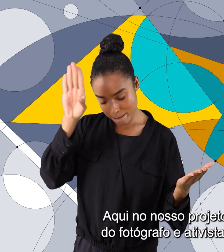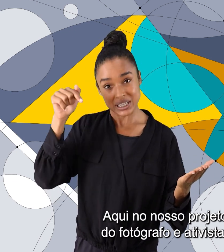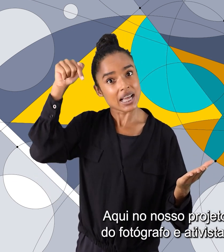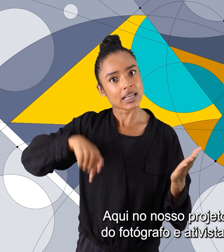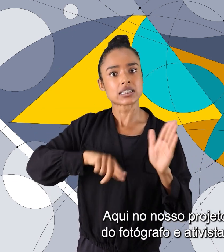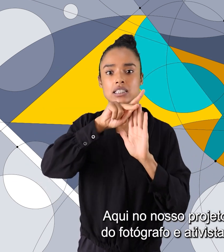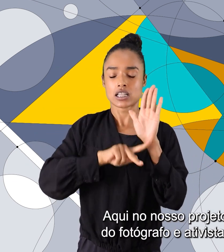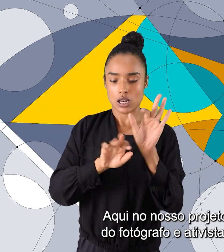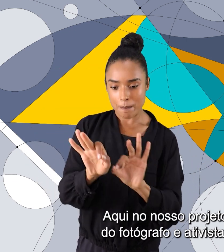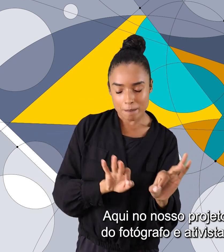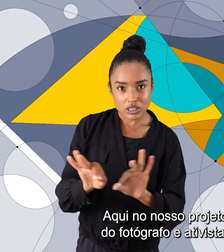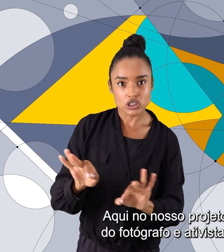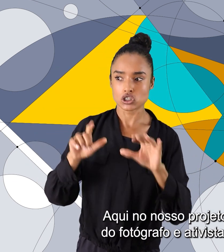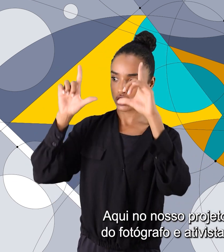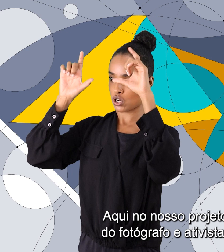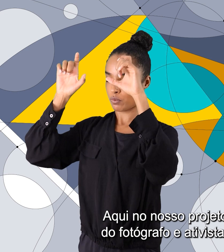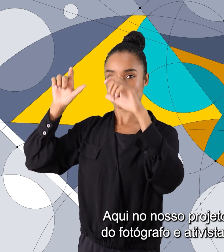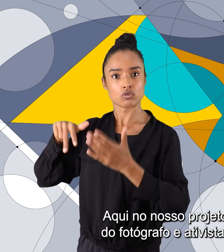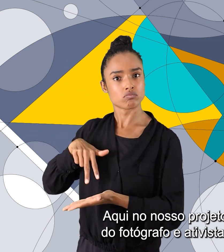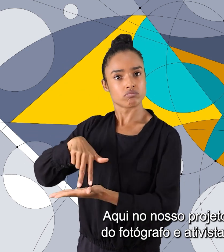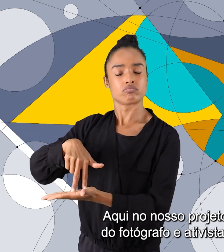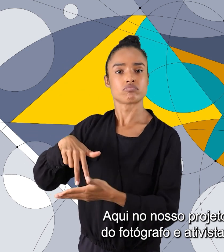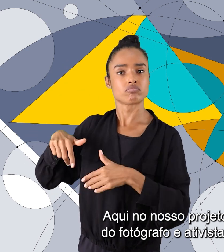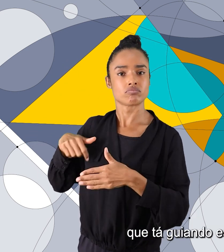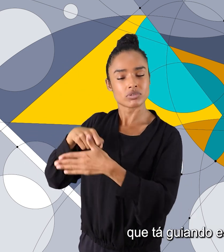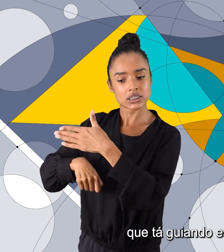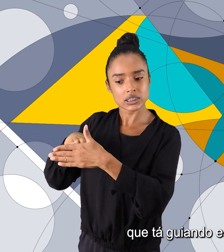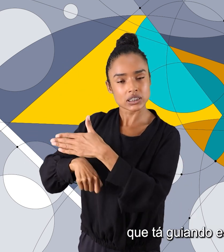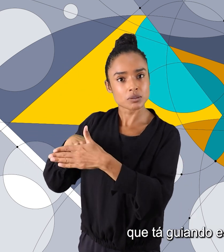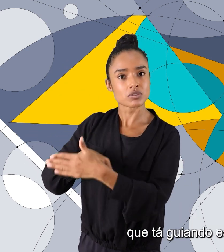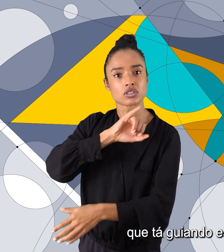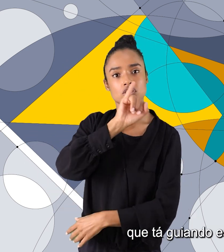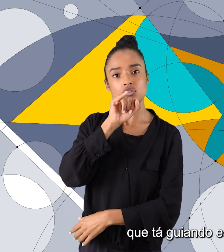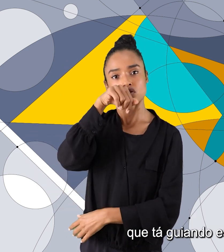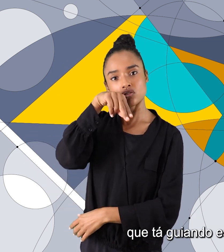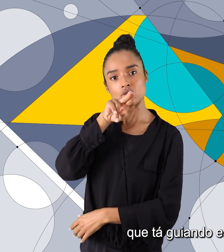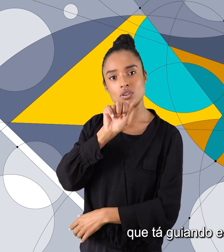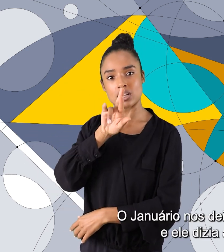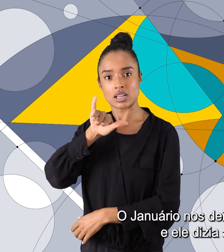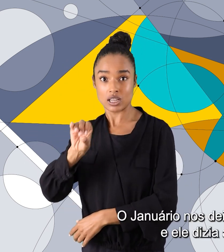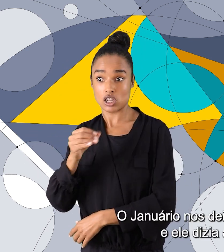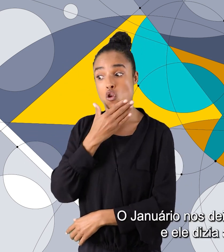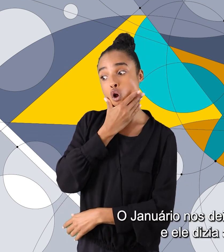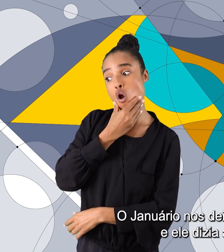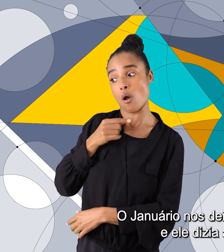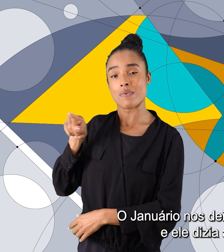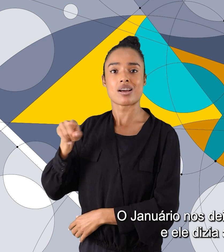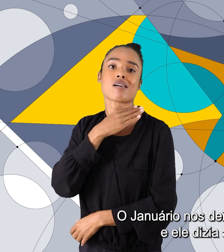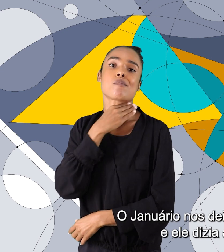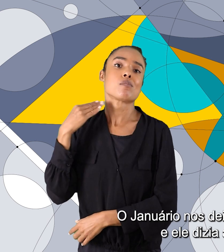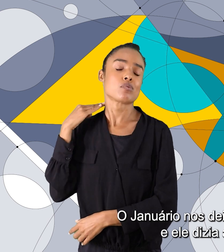tem uma frase do fotógrafo e ativista Januário Garcia que está guiando essa jornada. O Januário nos